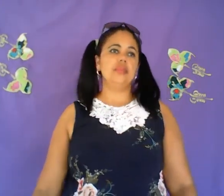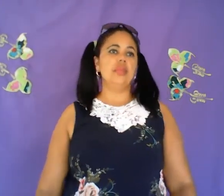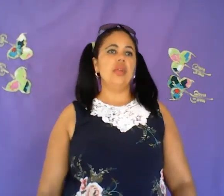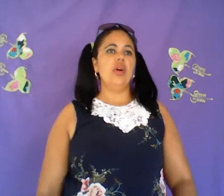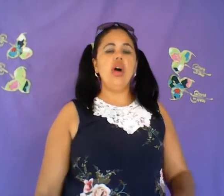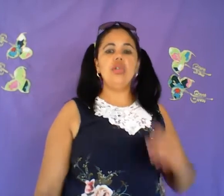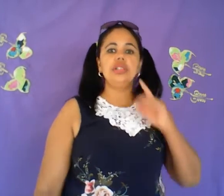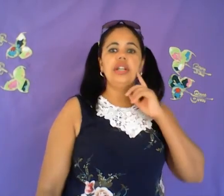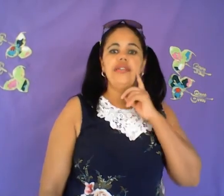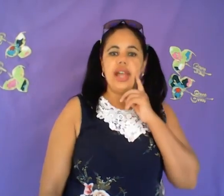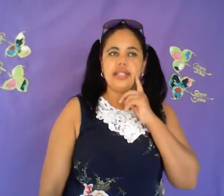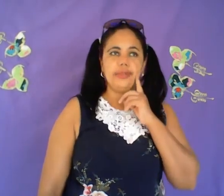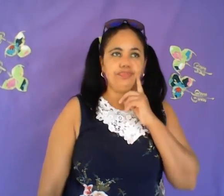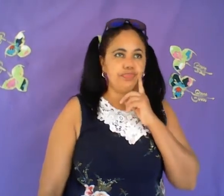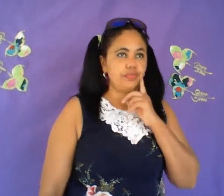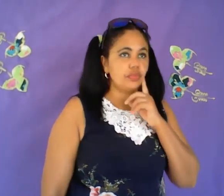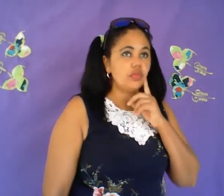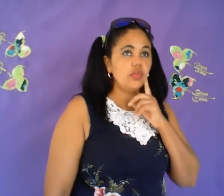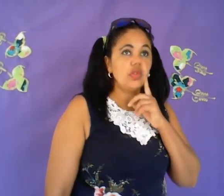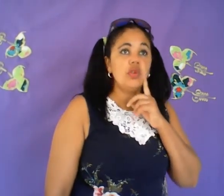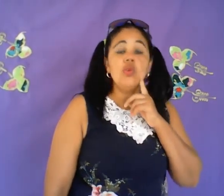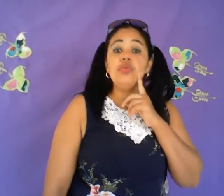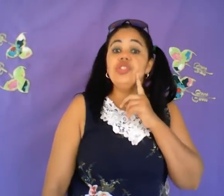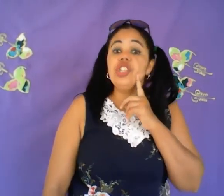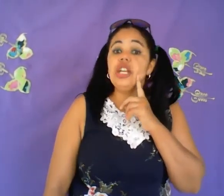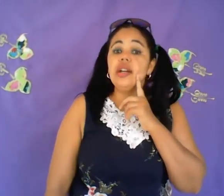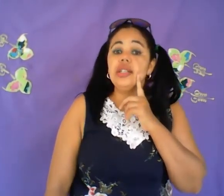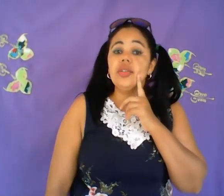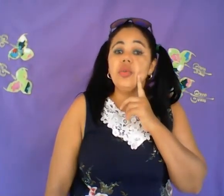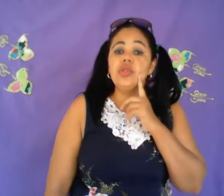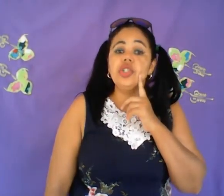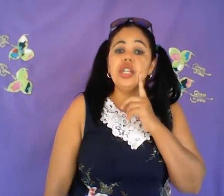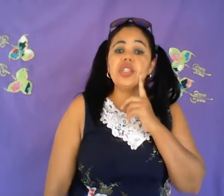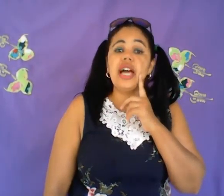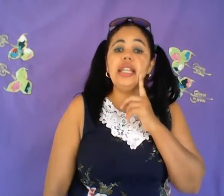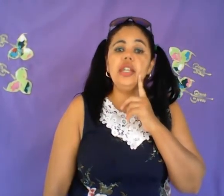Ó, outra frase. O dia, o dia está lindo.